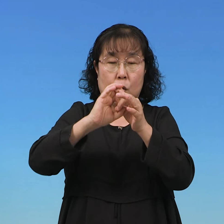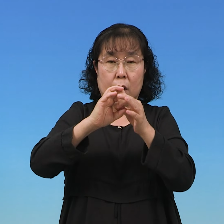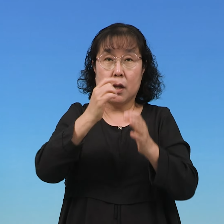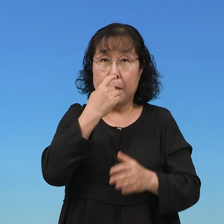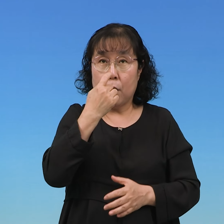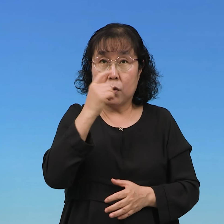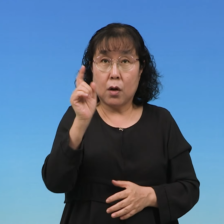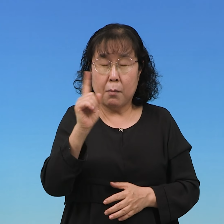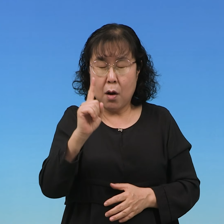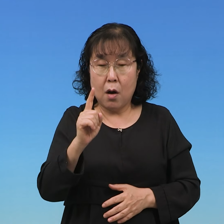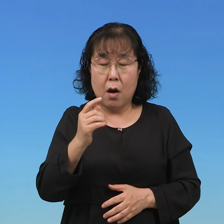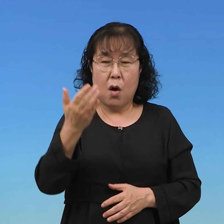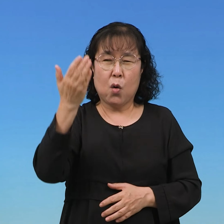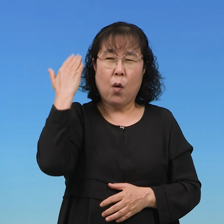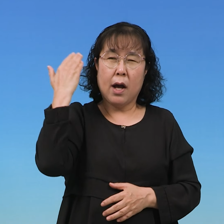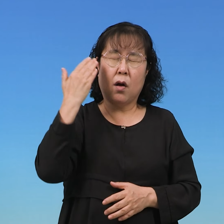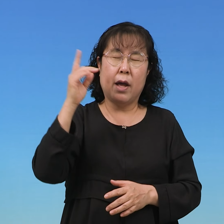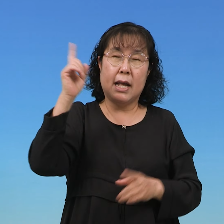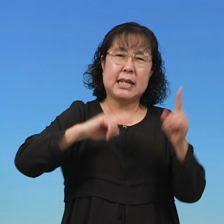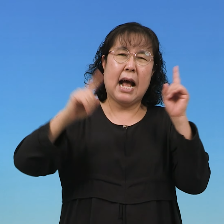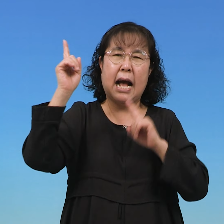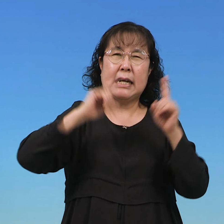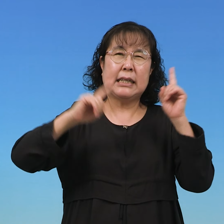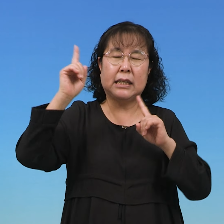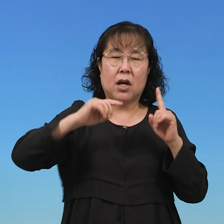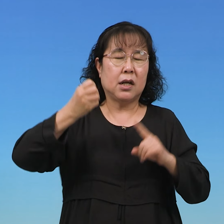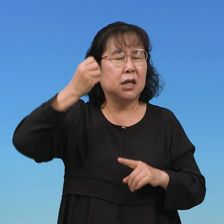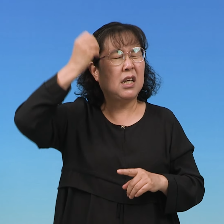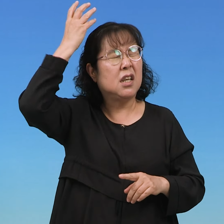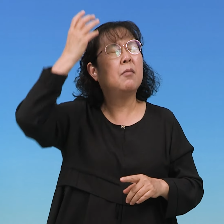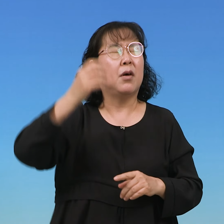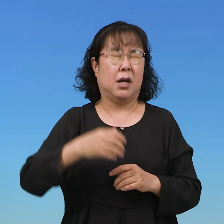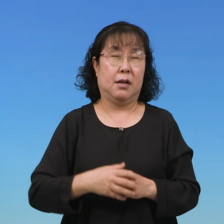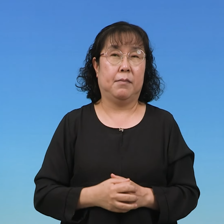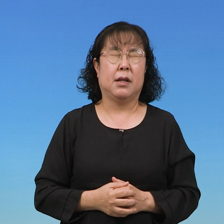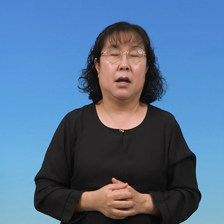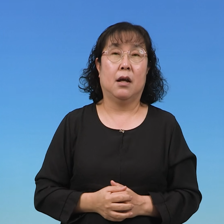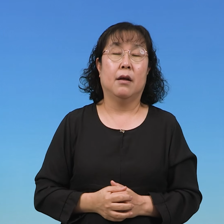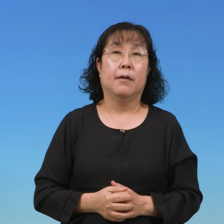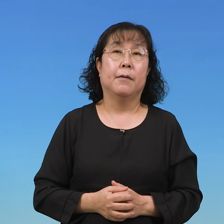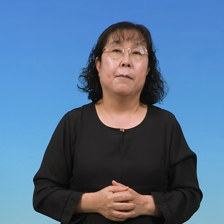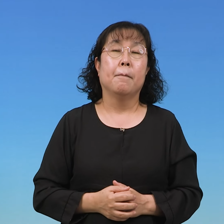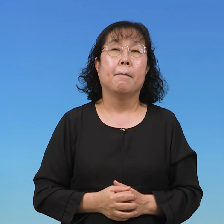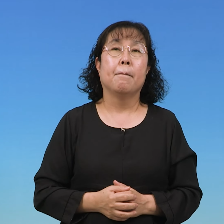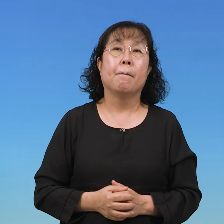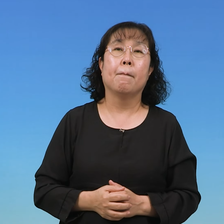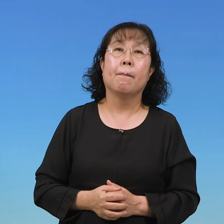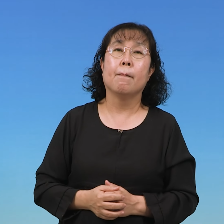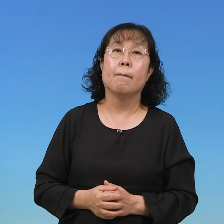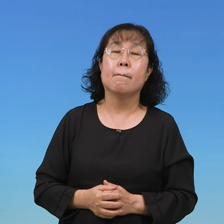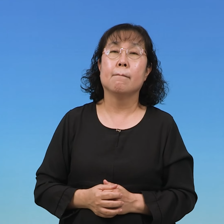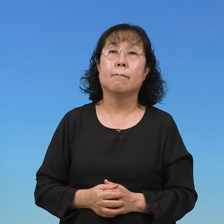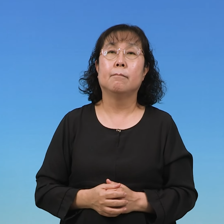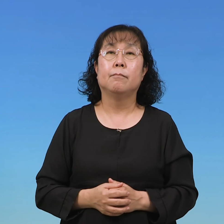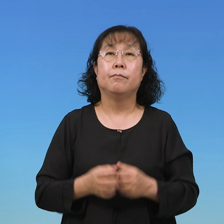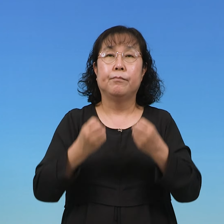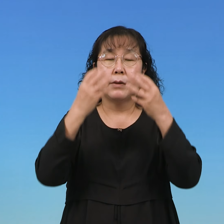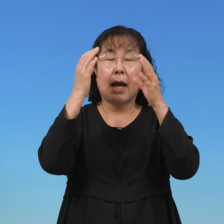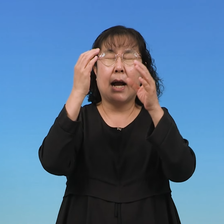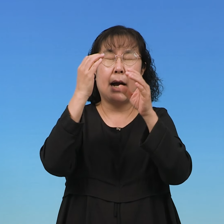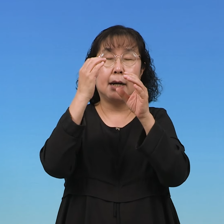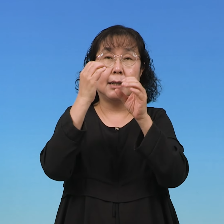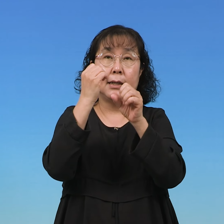건데요, 과거의 상처 흘려보내기예요. 과거의 상처 흘려보내기. 저는 이제